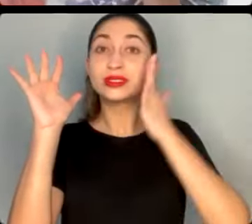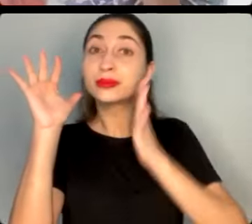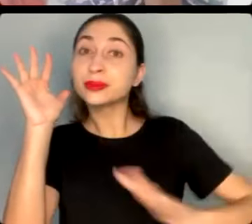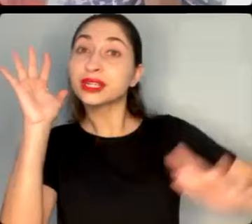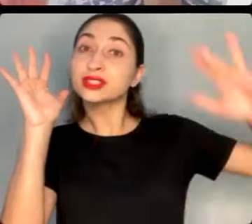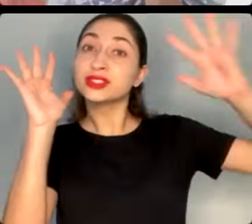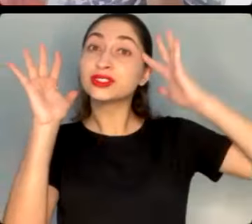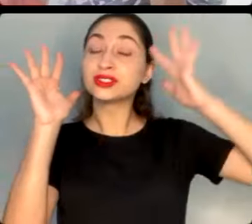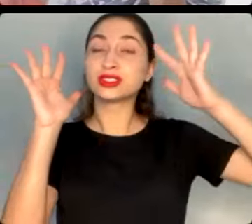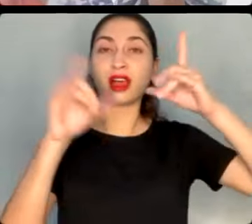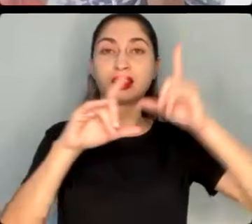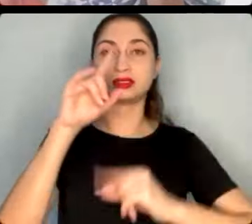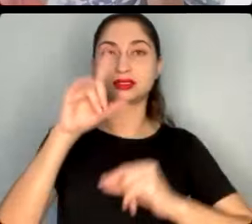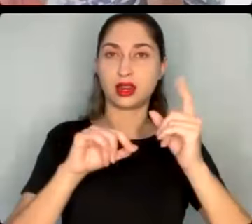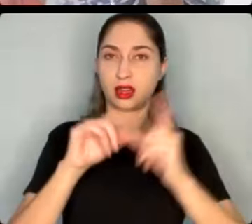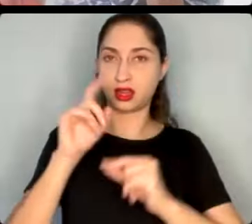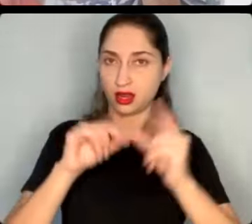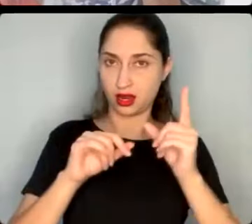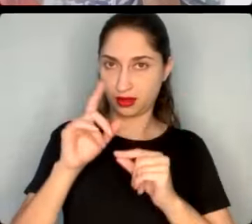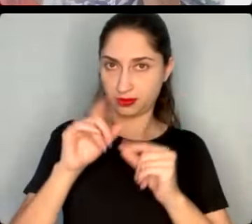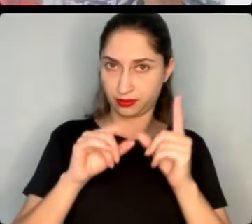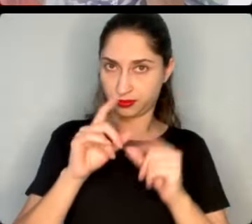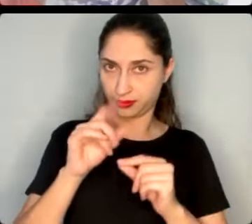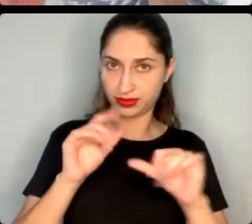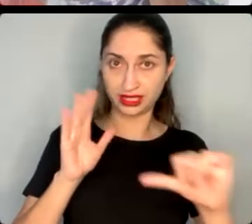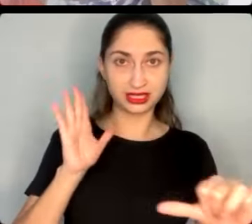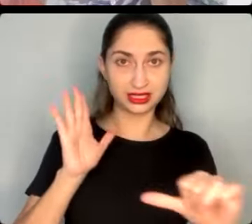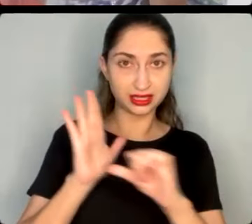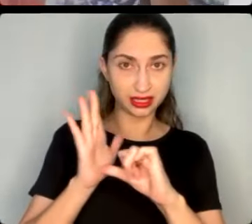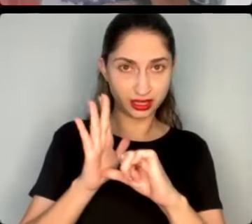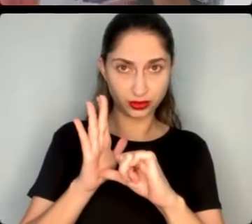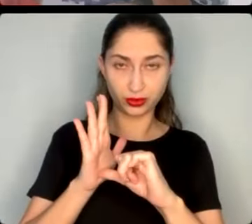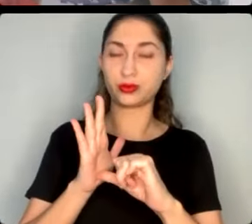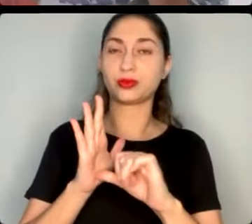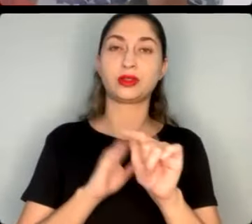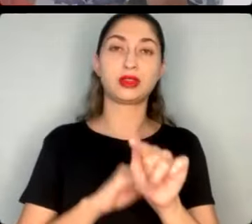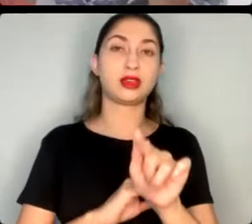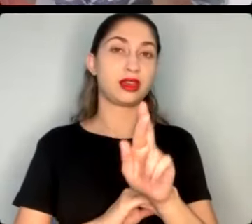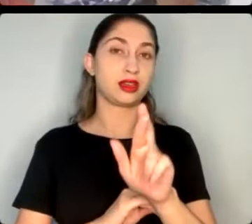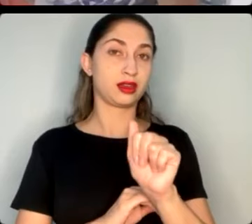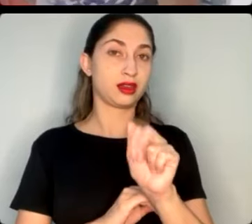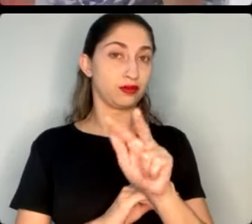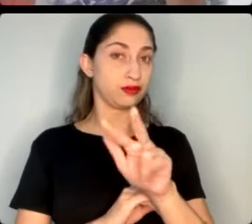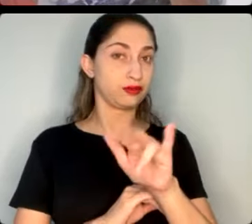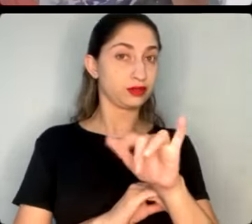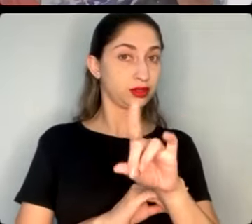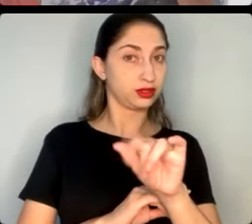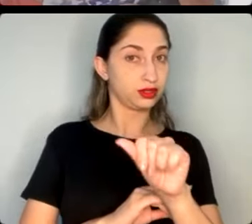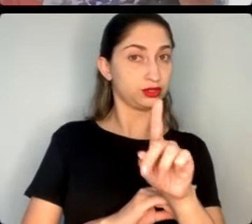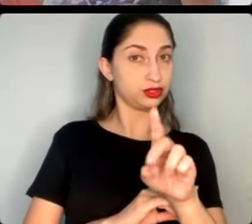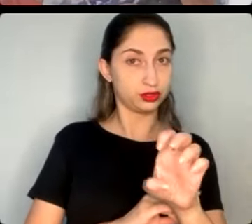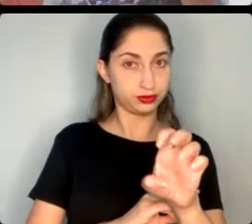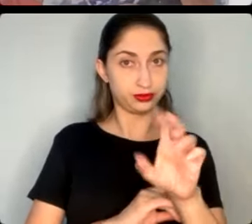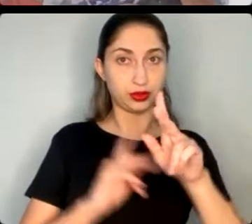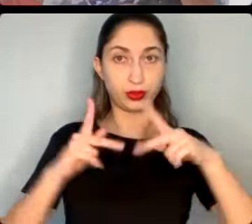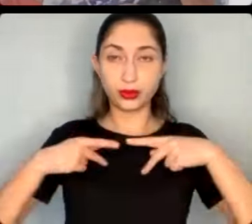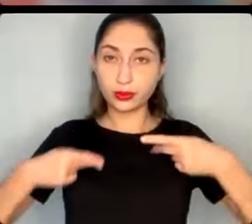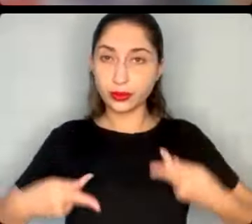A estrela é o centro, onde recai a gravidade do nosso corpo, nós humanos, e